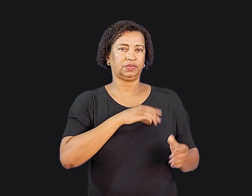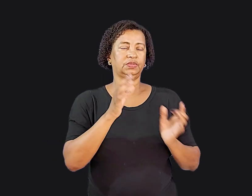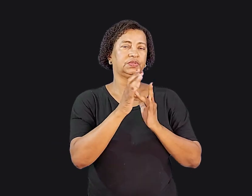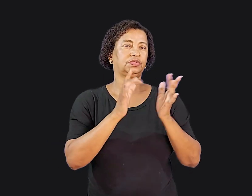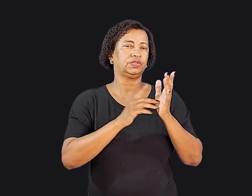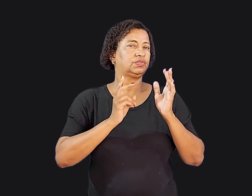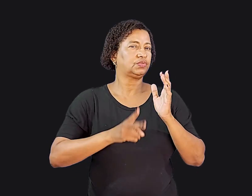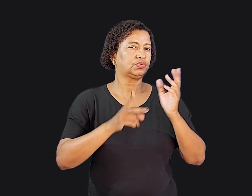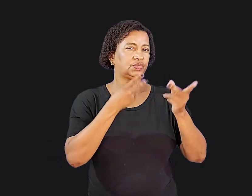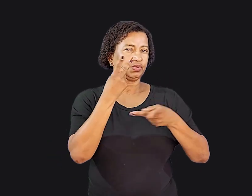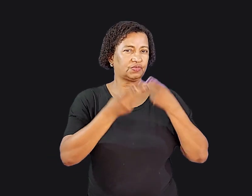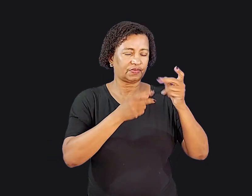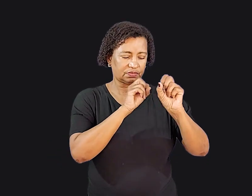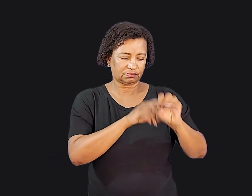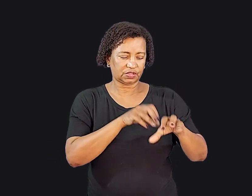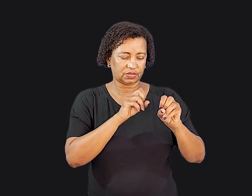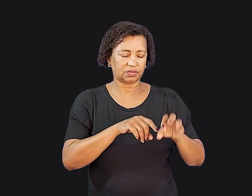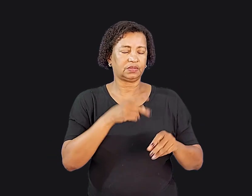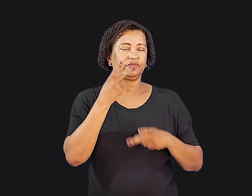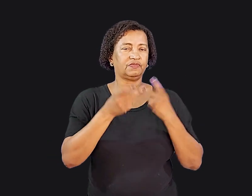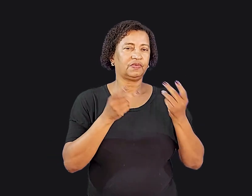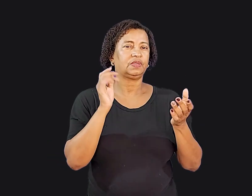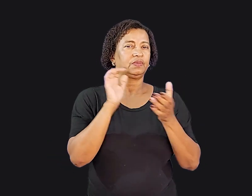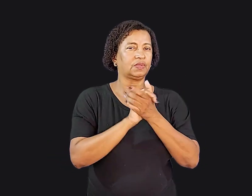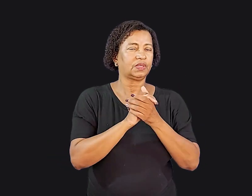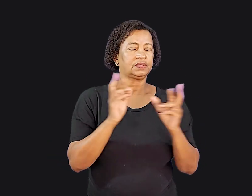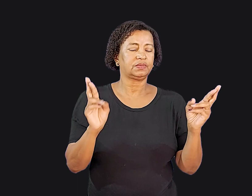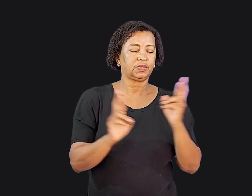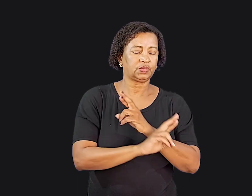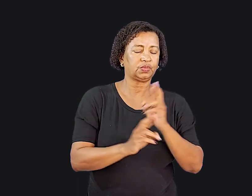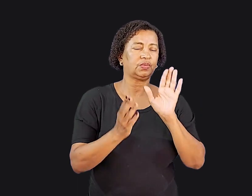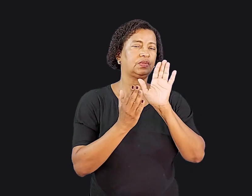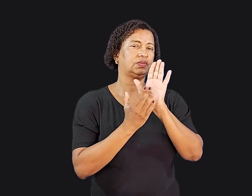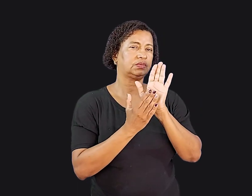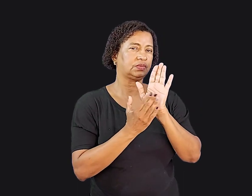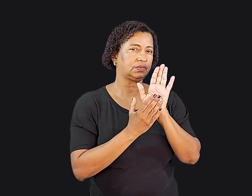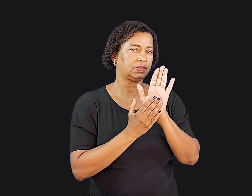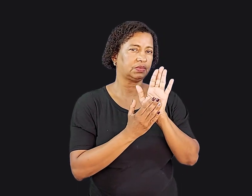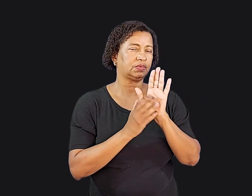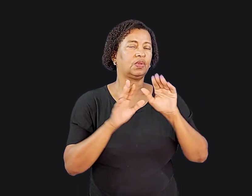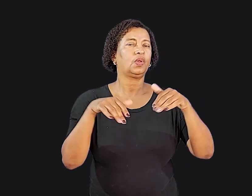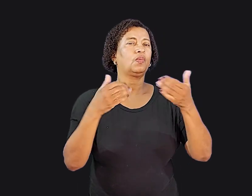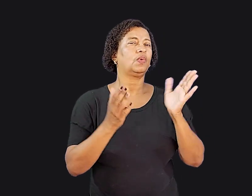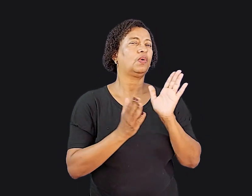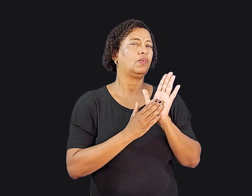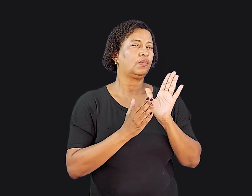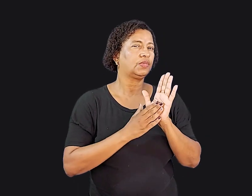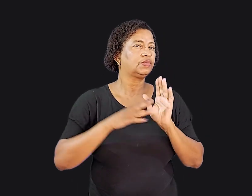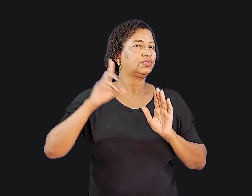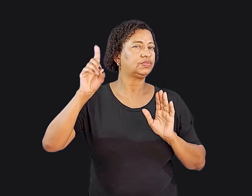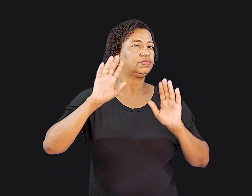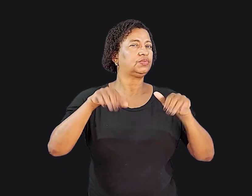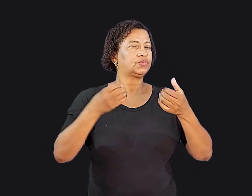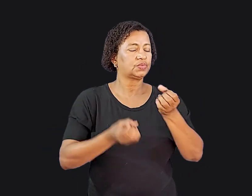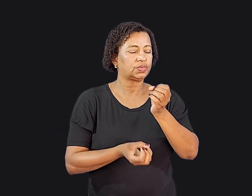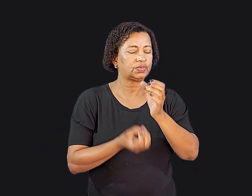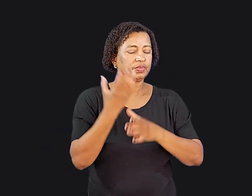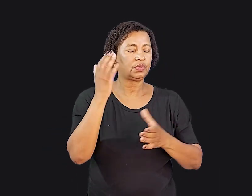Jesus continua seu ensino e afirma que o casamento é um relacionamento com propósito. Qual foi o propósito de Deus quando criou o casamento,